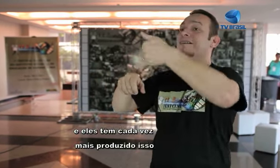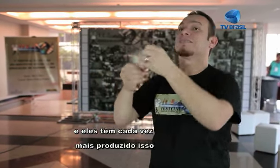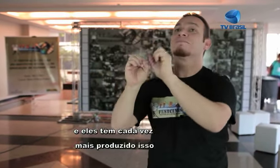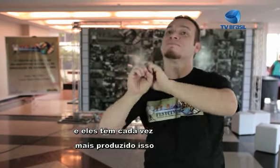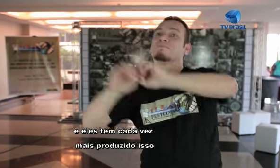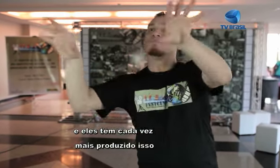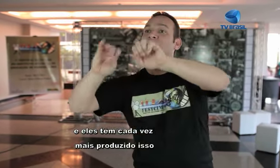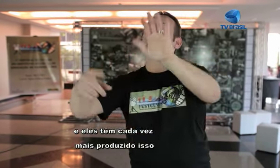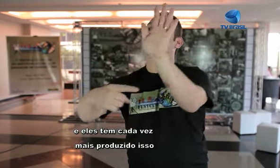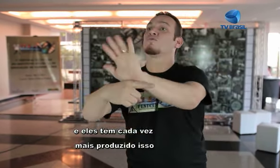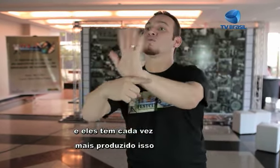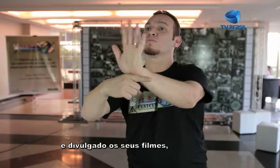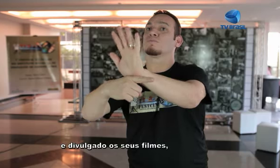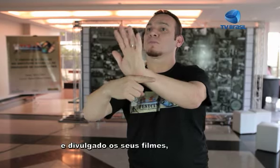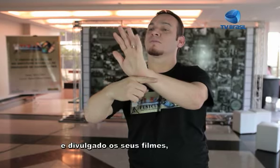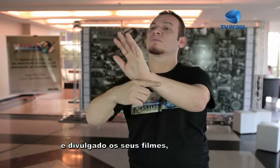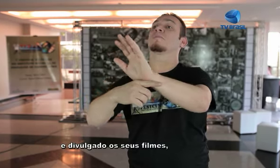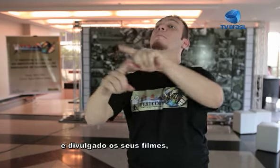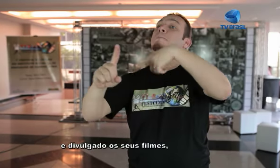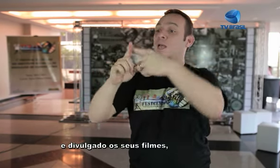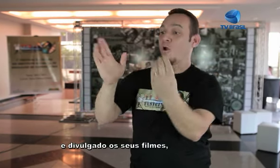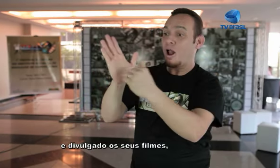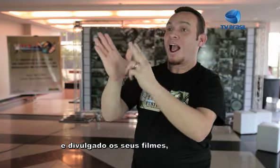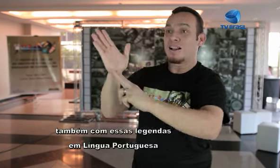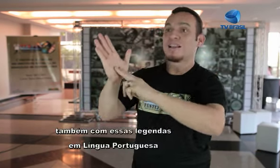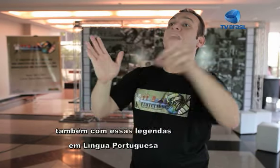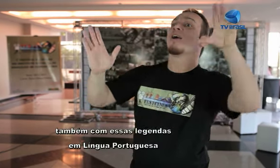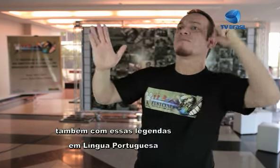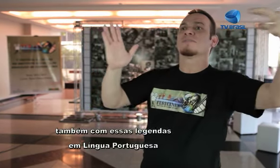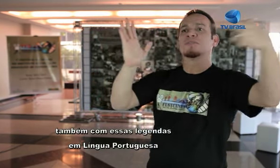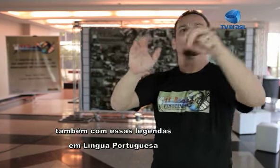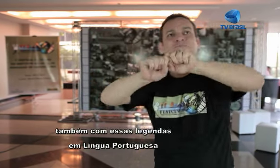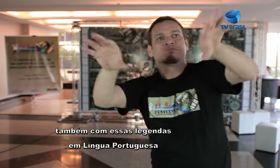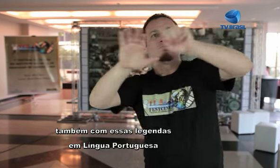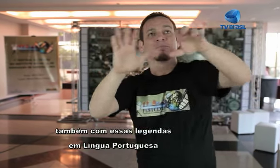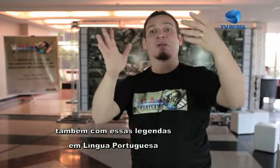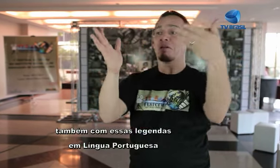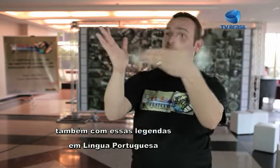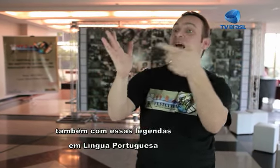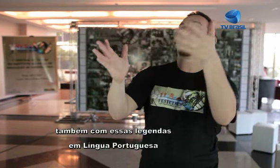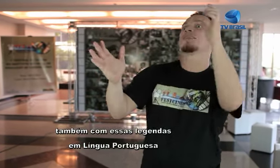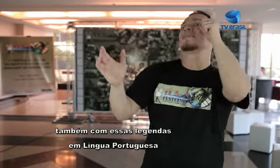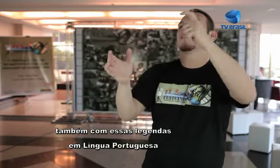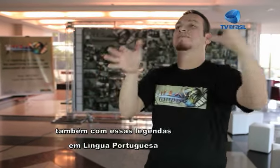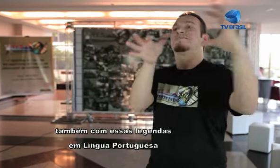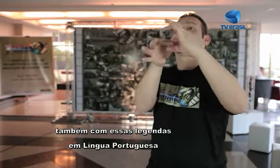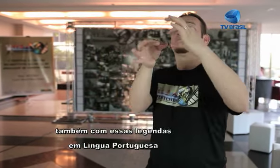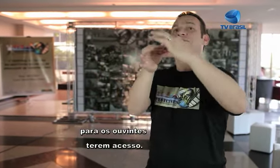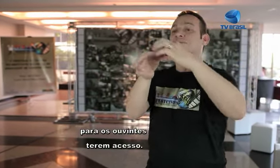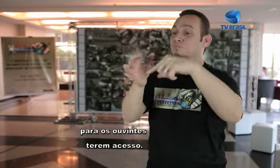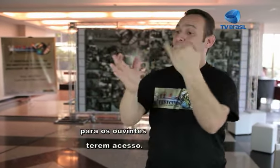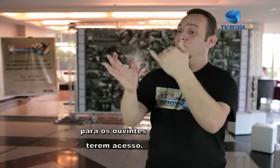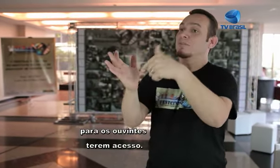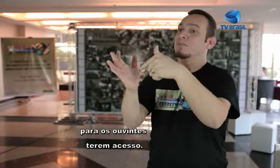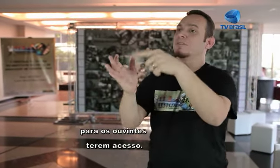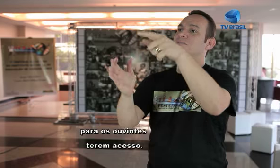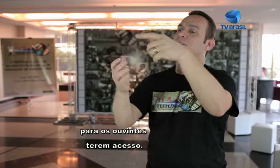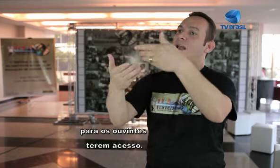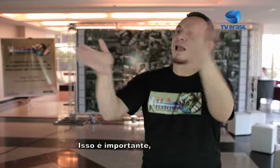cada vez mais produzido isso e divulgado seus filmes. E também com essas legendas em língua portuguesa para os ouvintes terem acesso, e